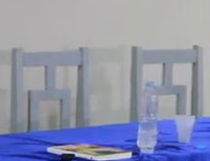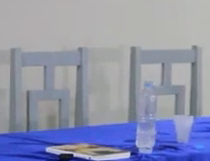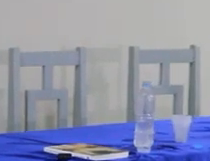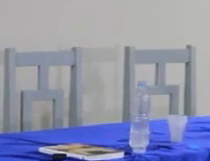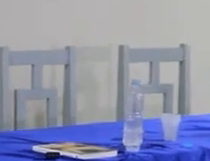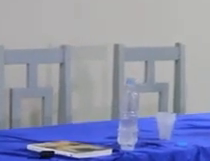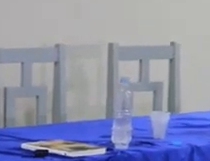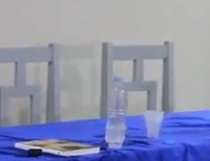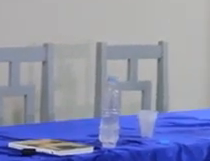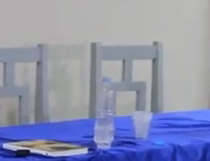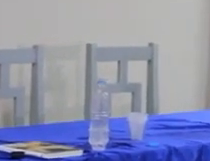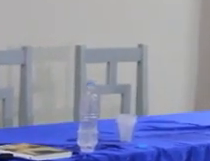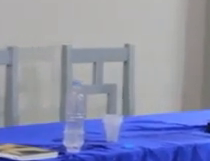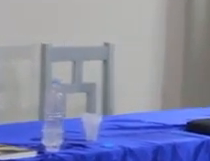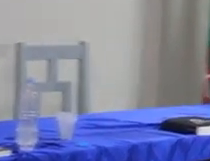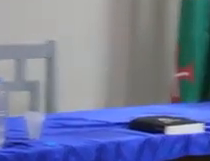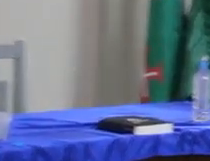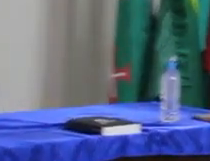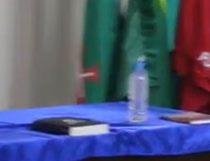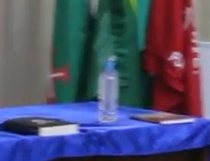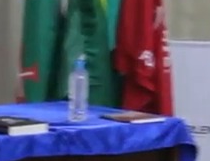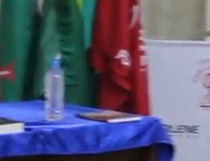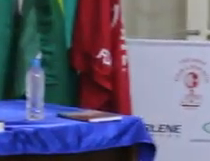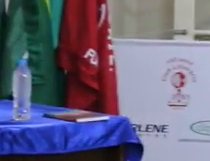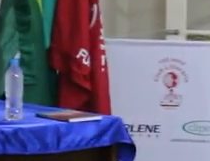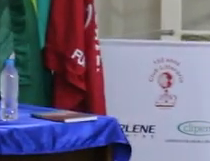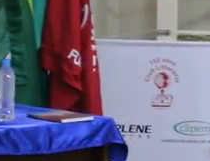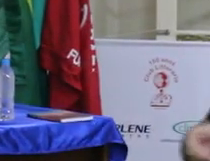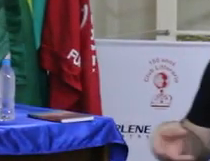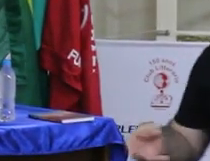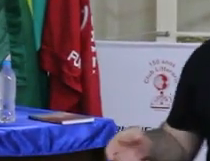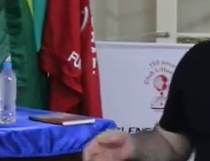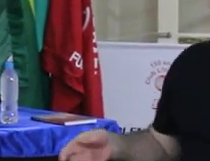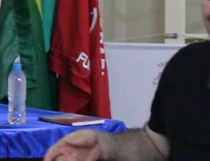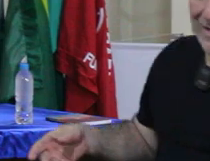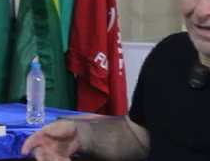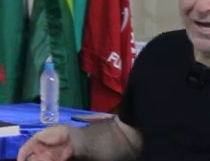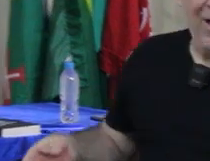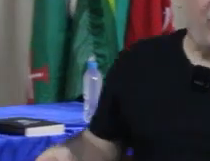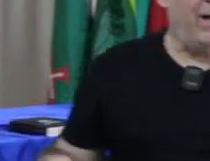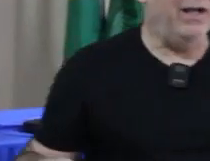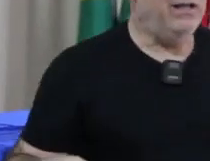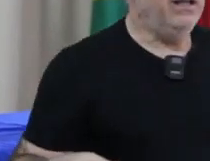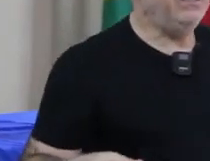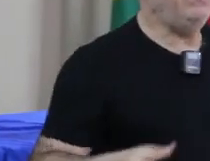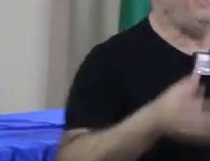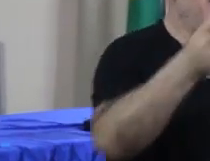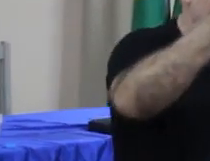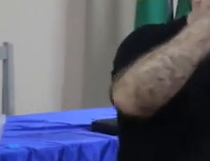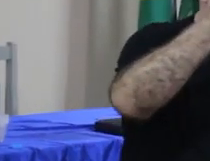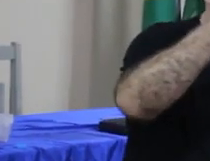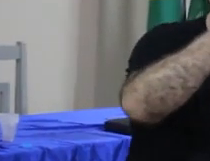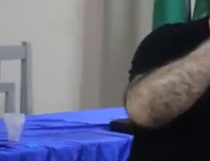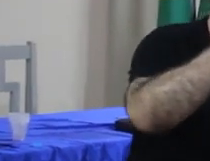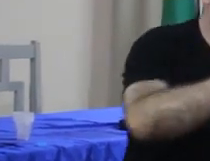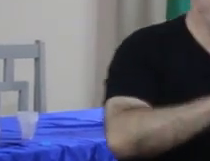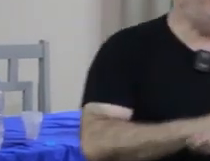adora fazer relatório. Adora relatório. Tá? Agora, que